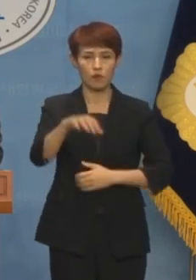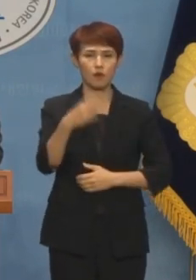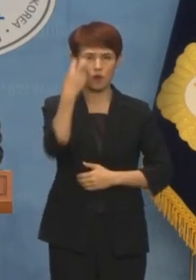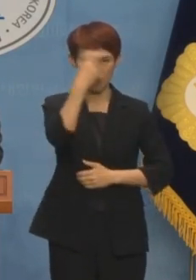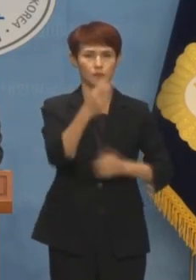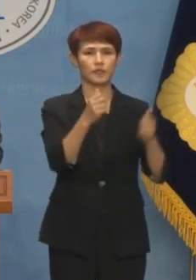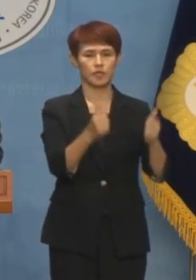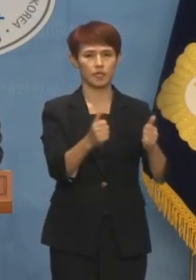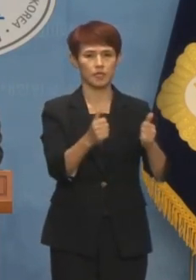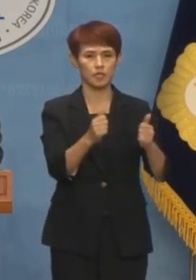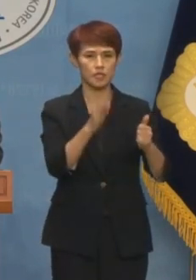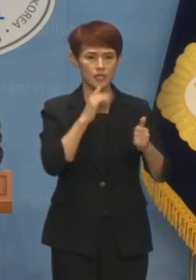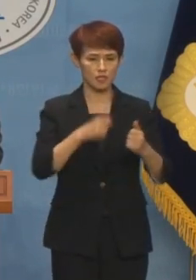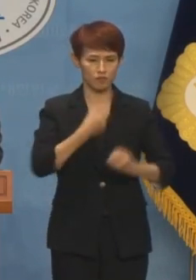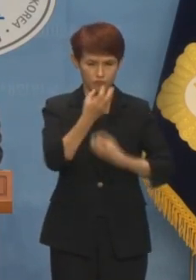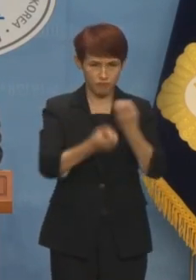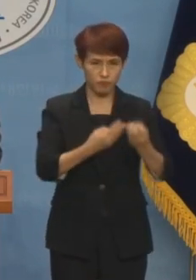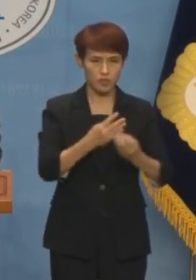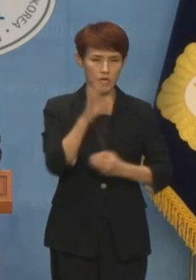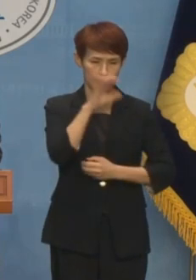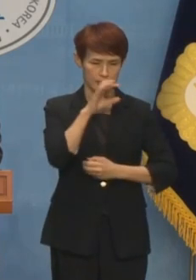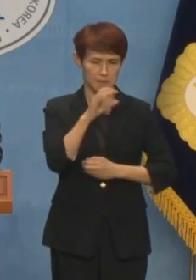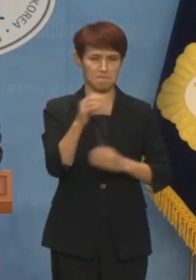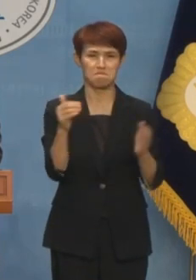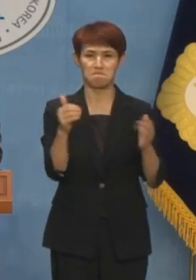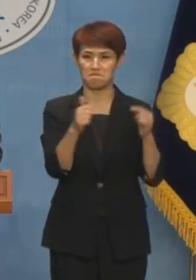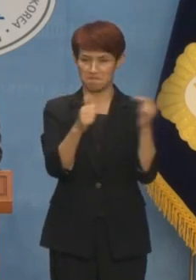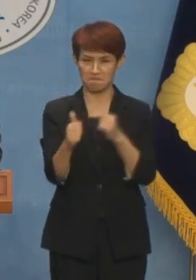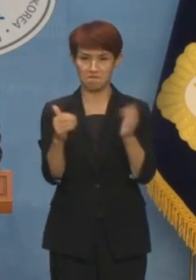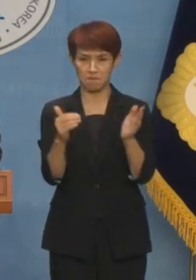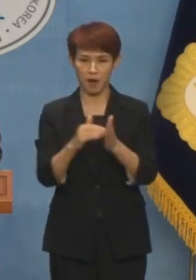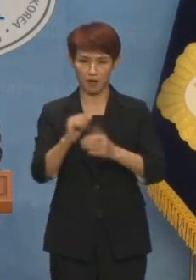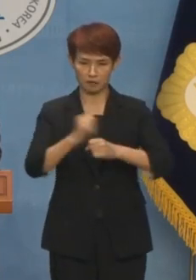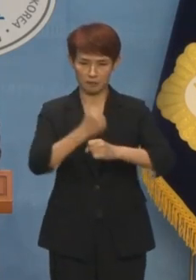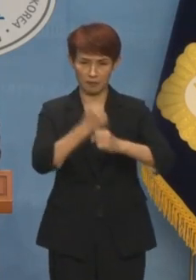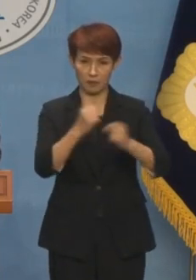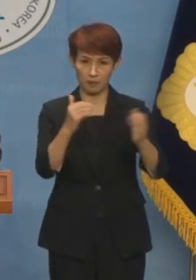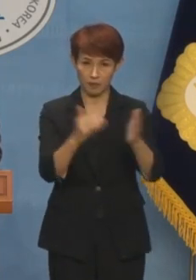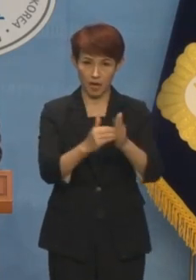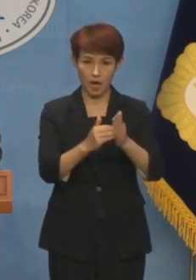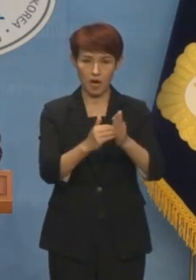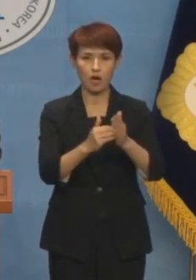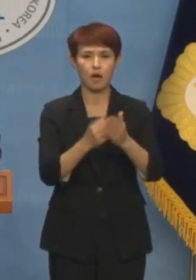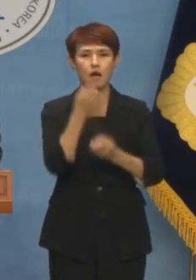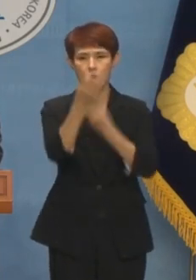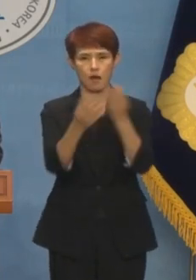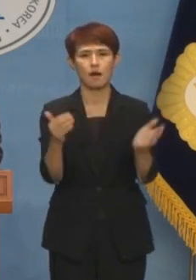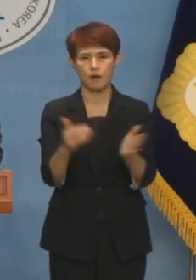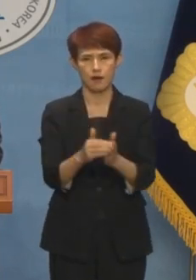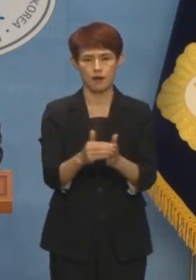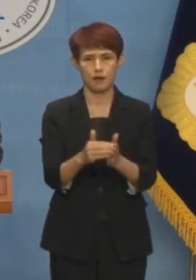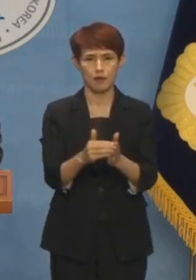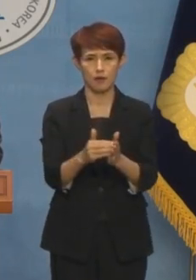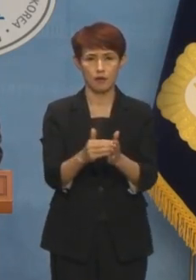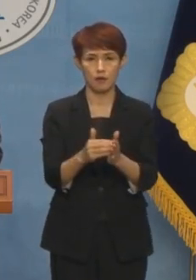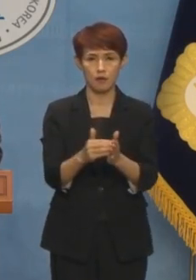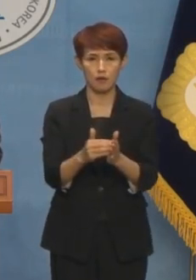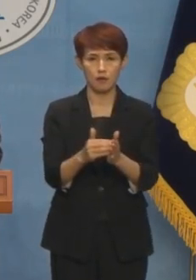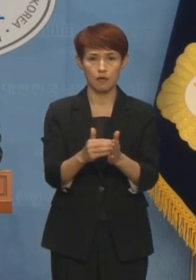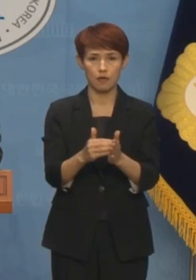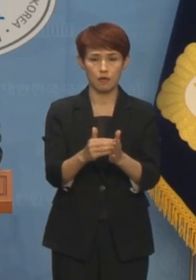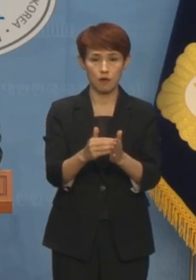검찰이 진술을 연습시켰고 진술을 조작했다라는 취지로 증언을 했고, 그것이